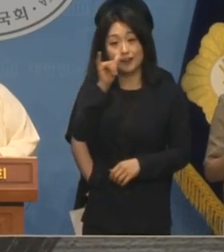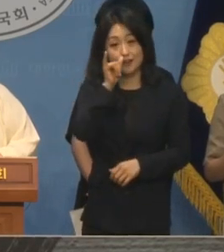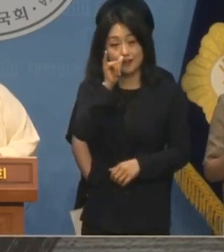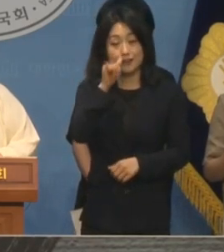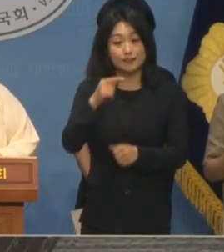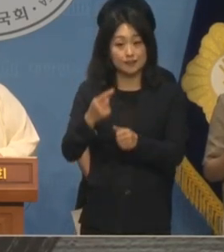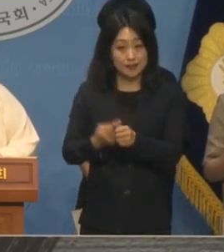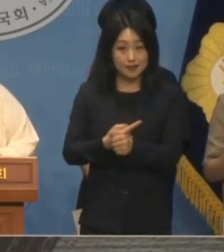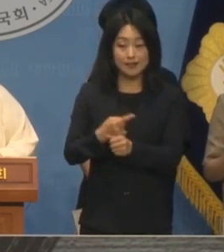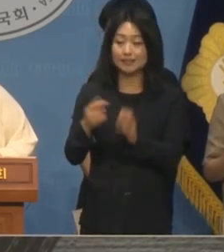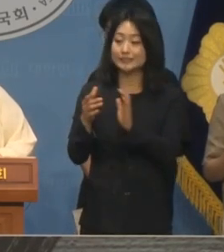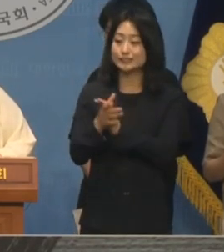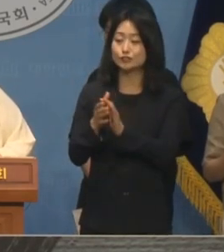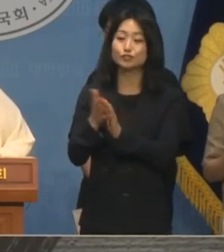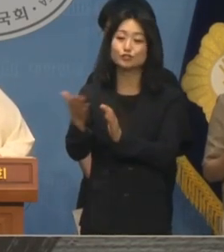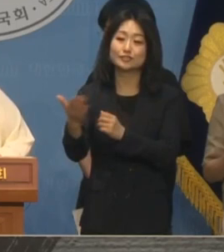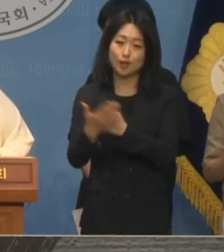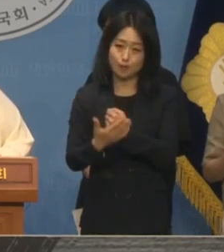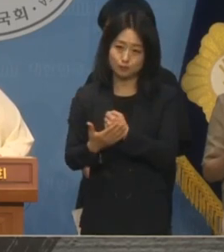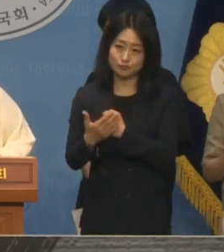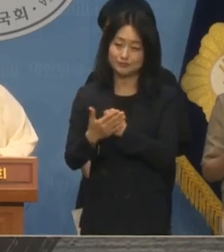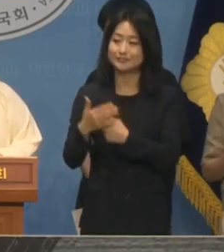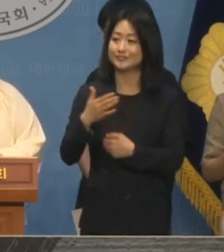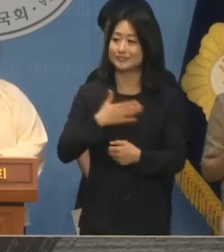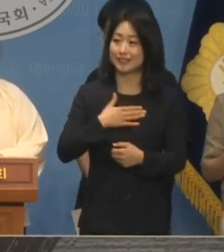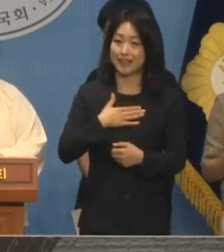그 친구들을 덕분에 다시